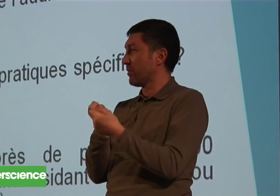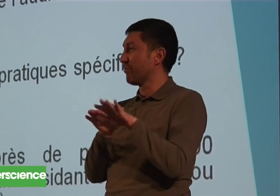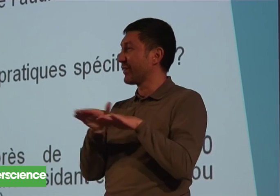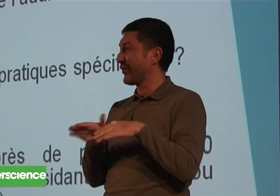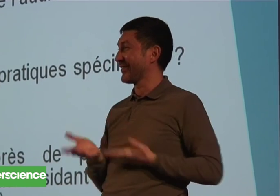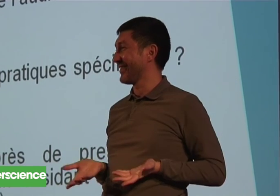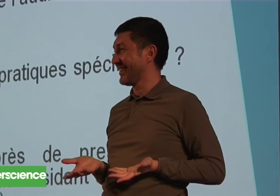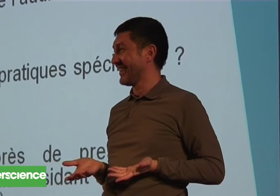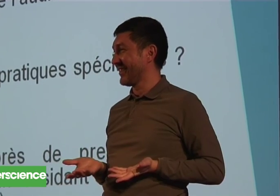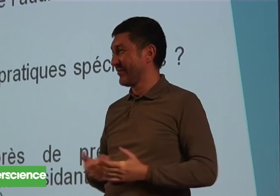sourdes et malentendantes.